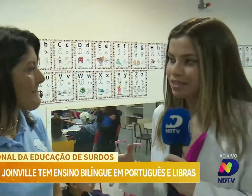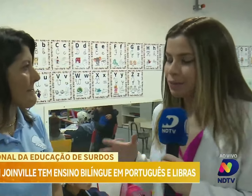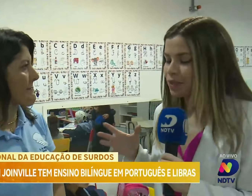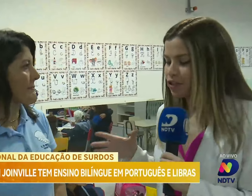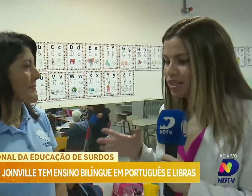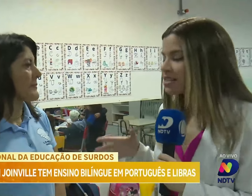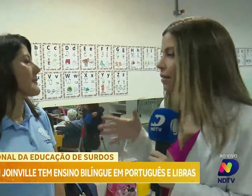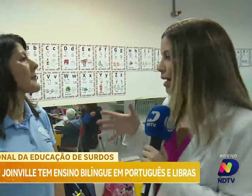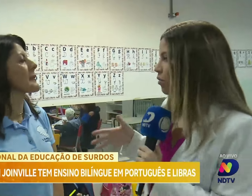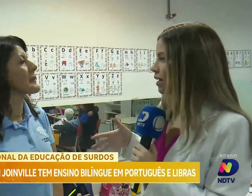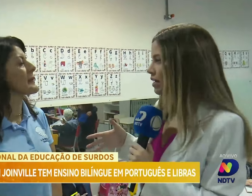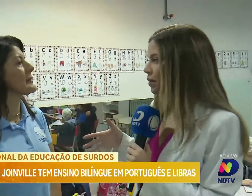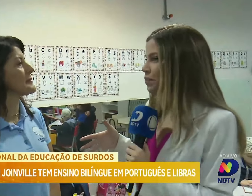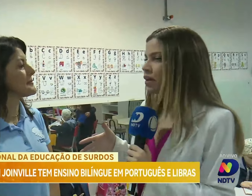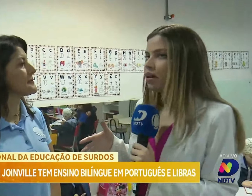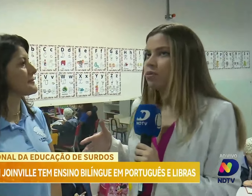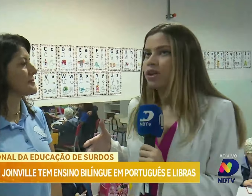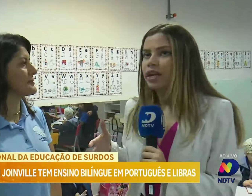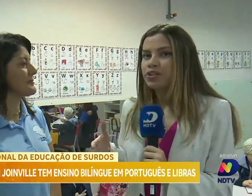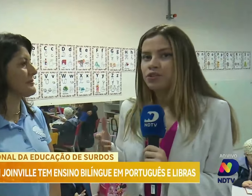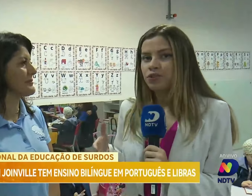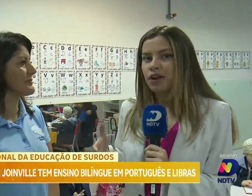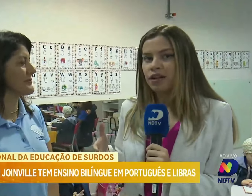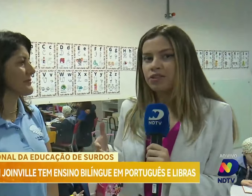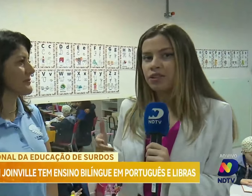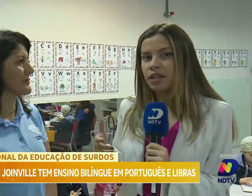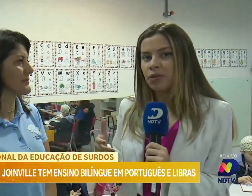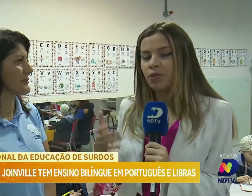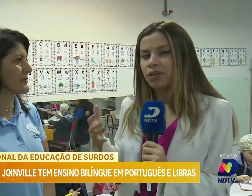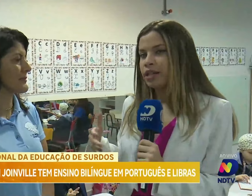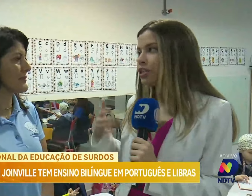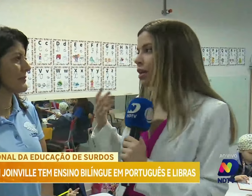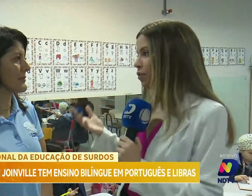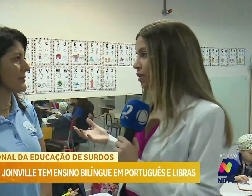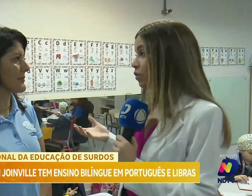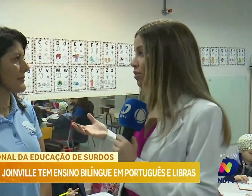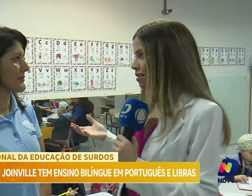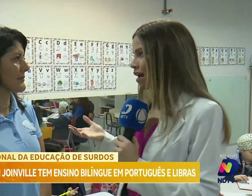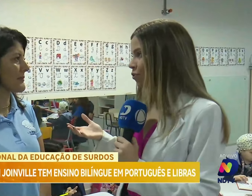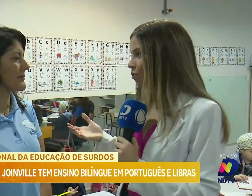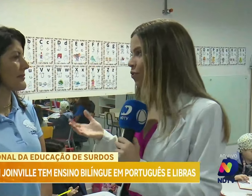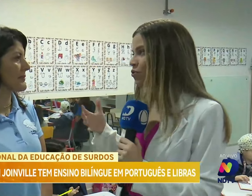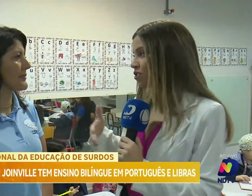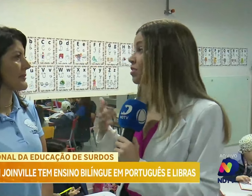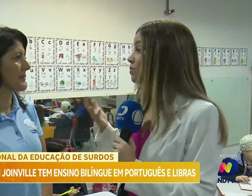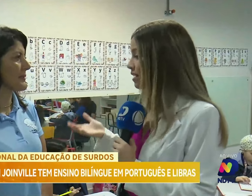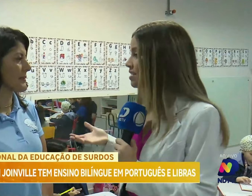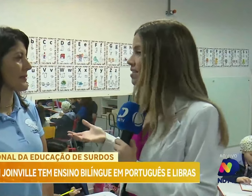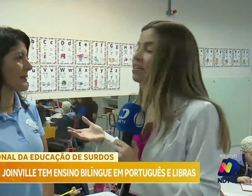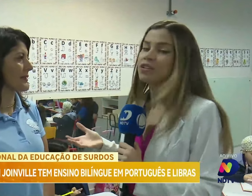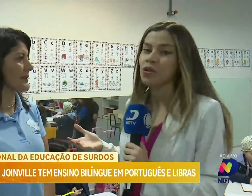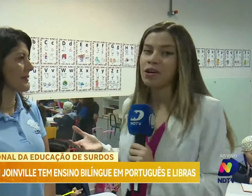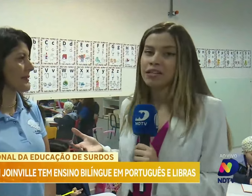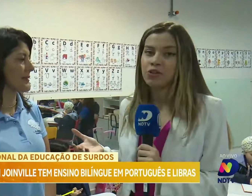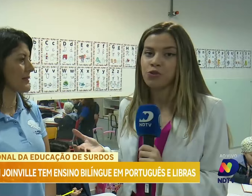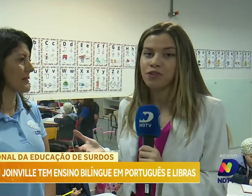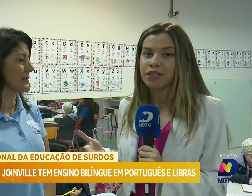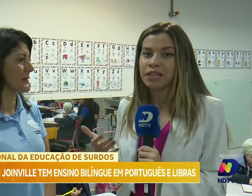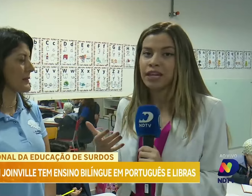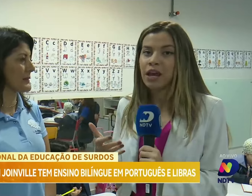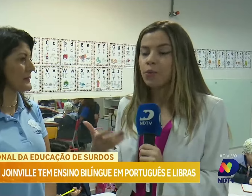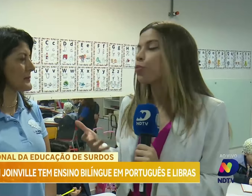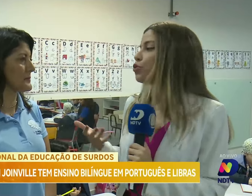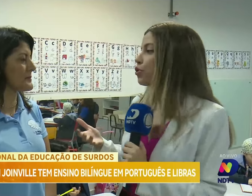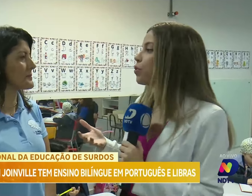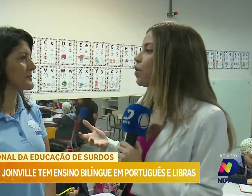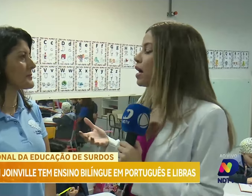vê a importância de ter esse trabalho aqui? Porque a gente fala de uma unidade que é pioneira no Estado. Hoje são três escolas aqui de